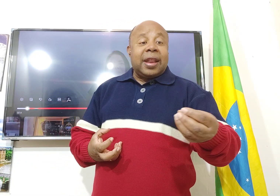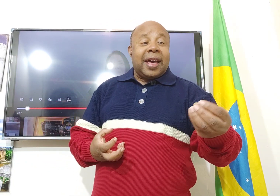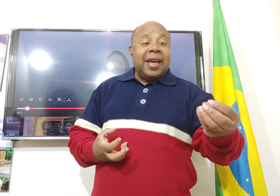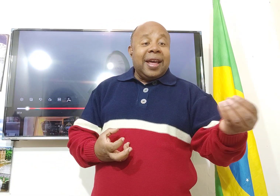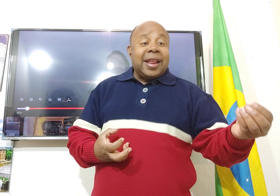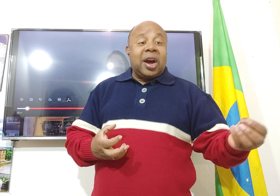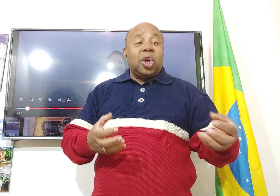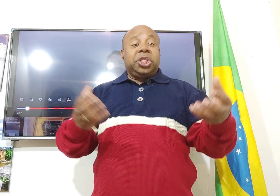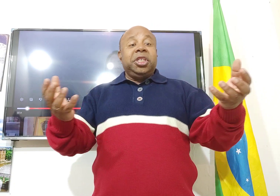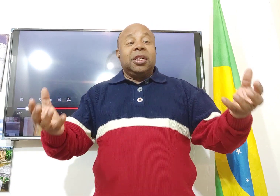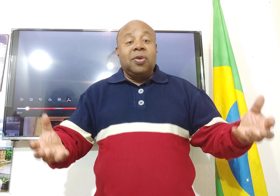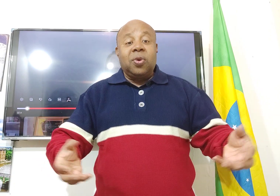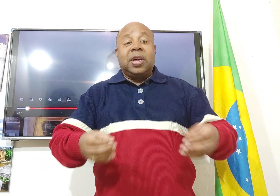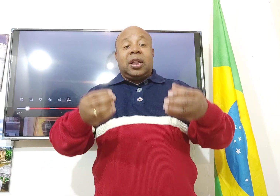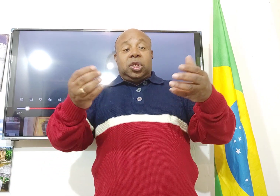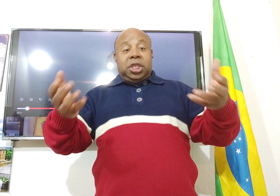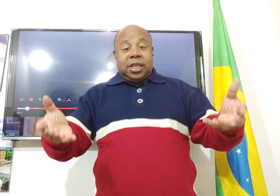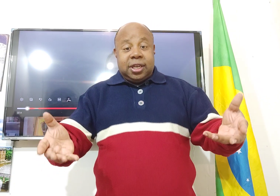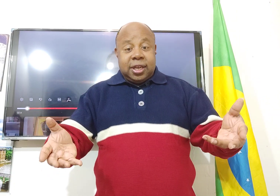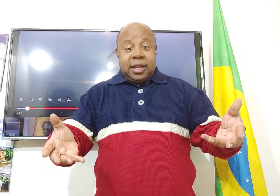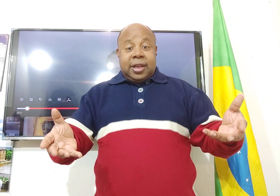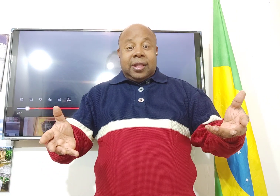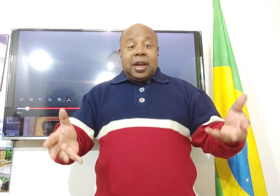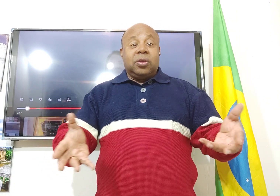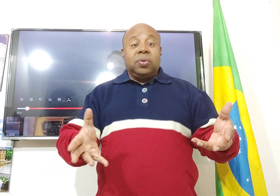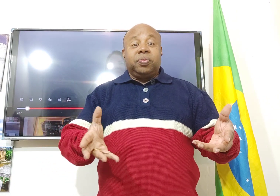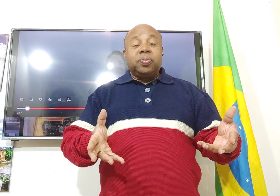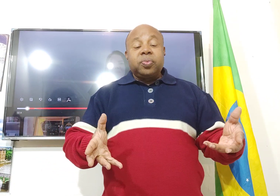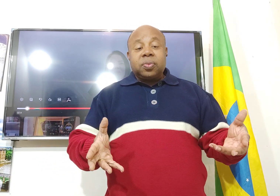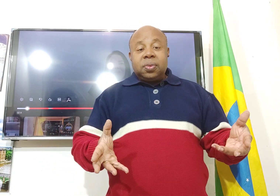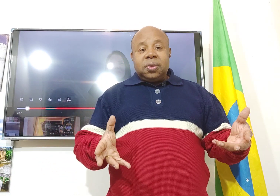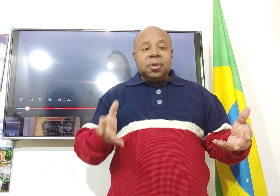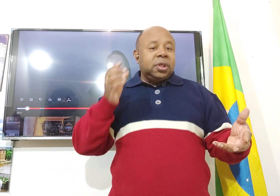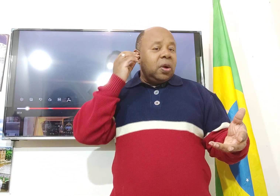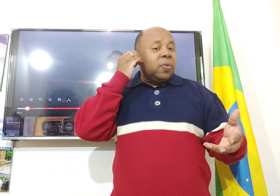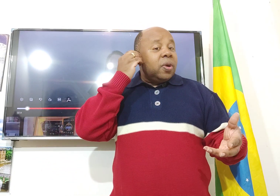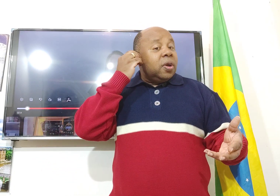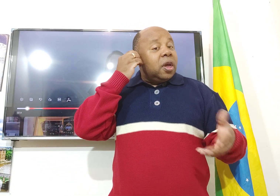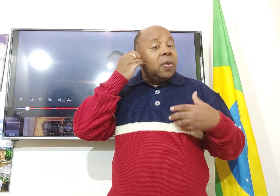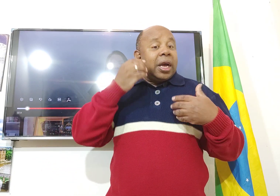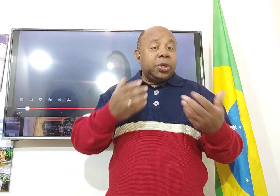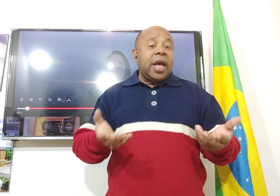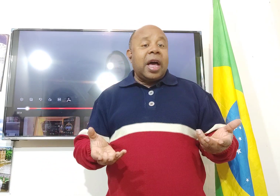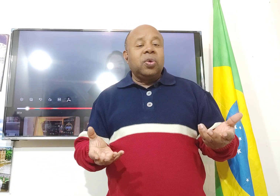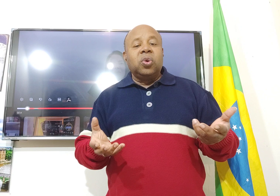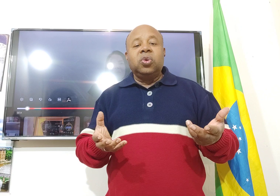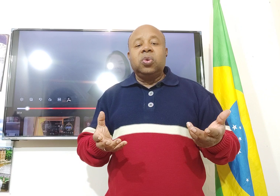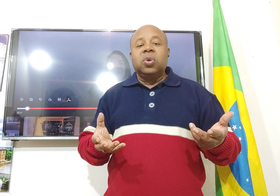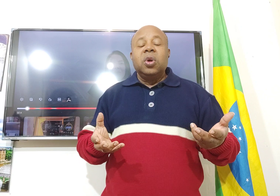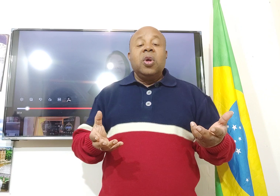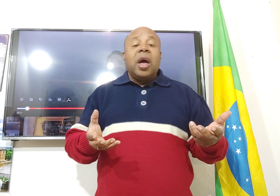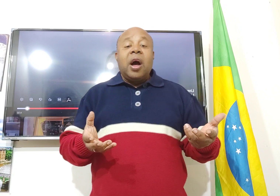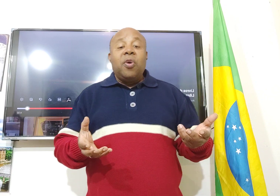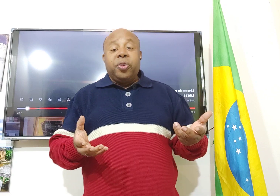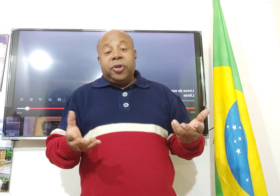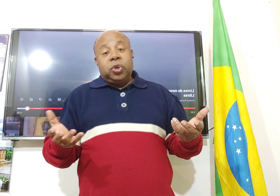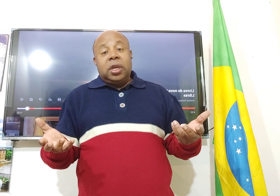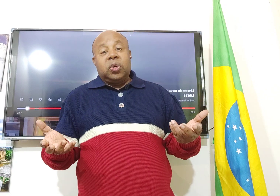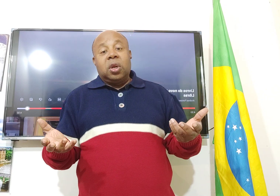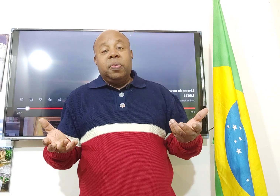da carochinha, não é um conto da carochinha, certo? Então, eu acho errado quando um professor da escola